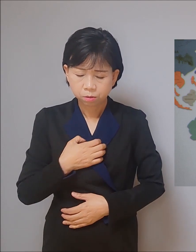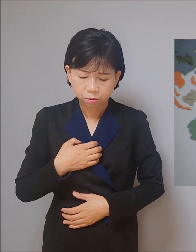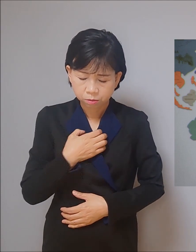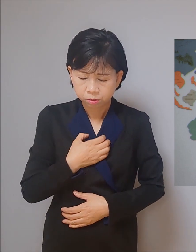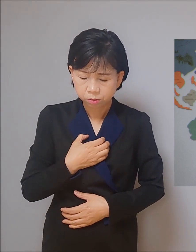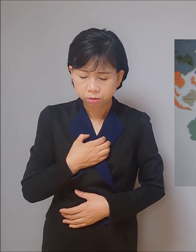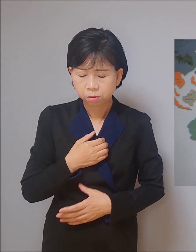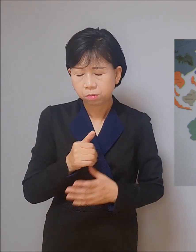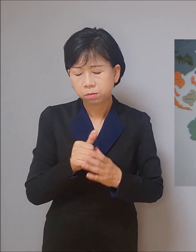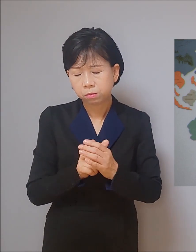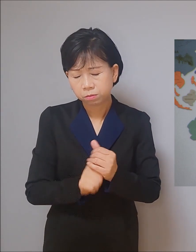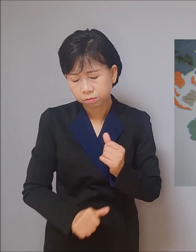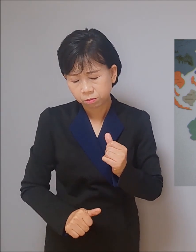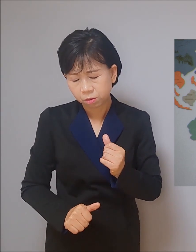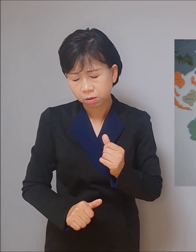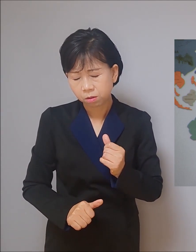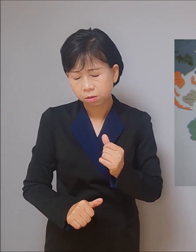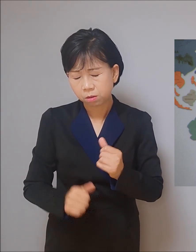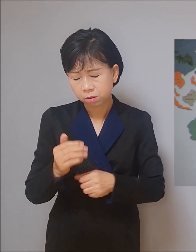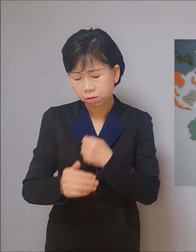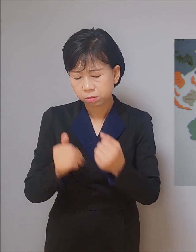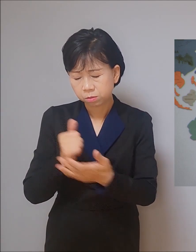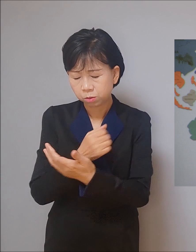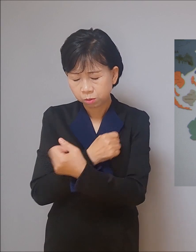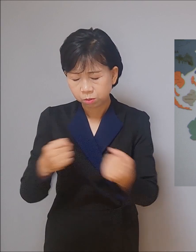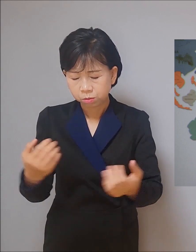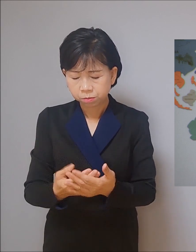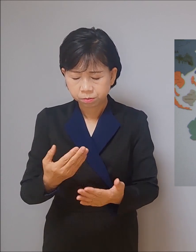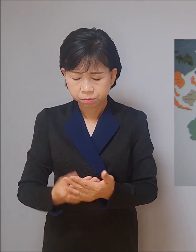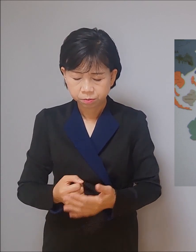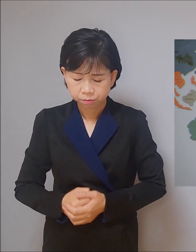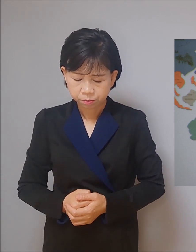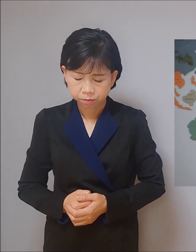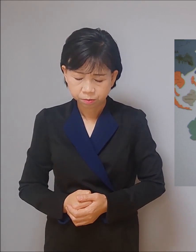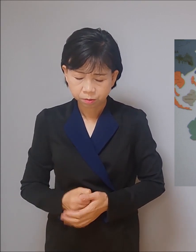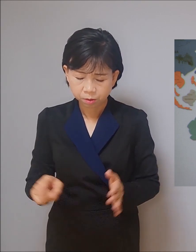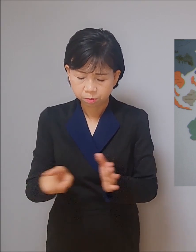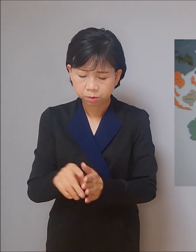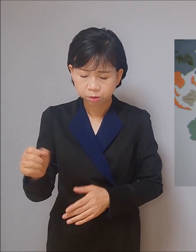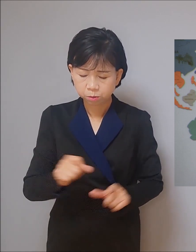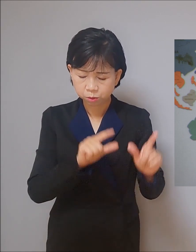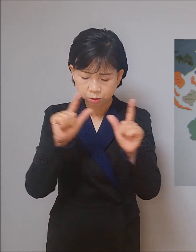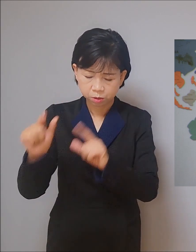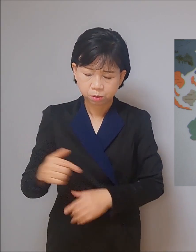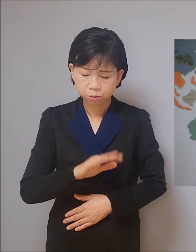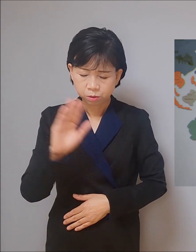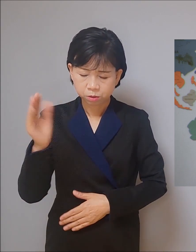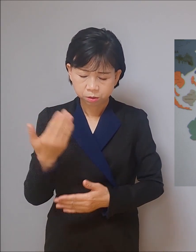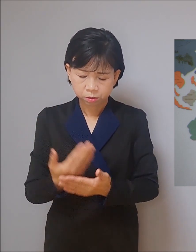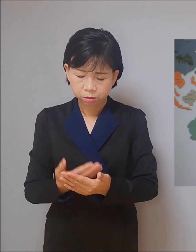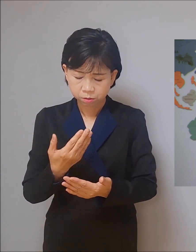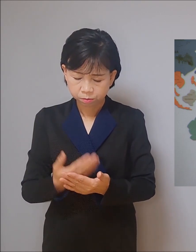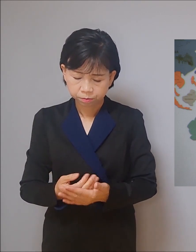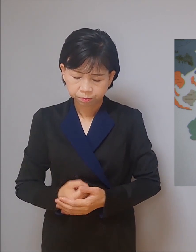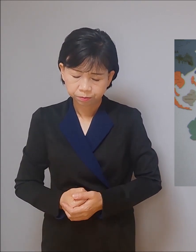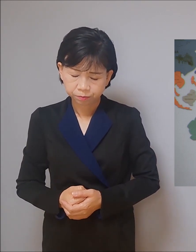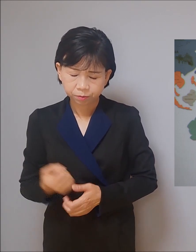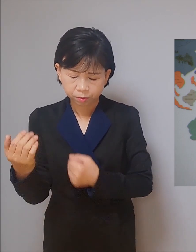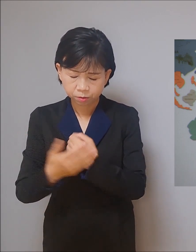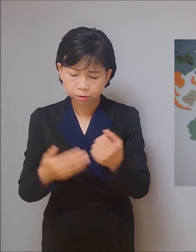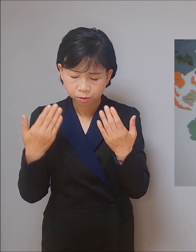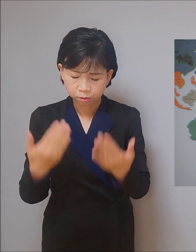경우가 다소 있습니다. 하나님 용서하여 주시옵소서. 믿음으로 살아가는 우리들 될 수 있도록 은혜